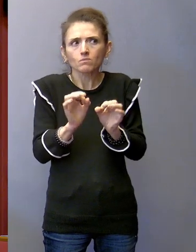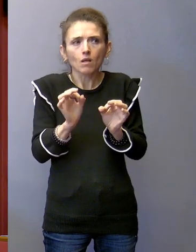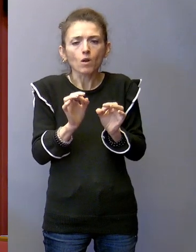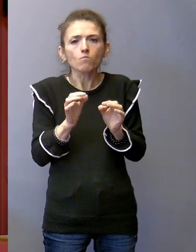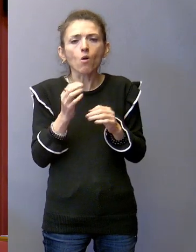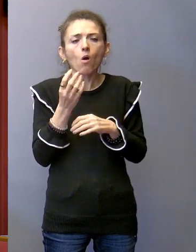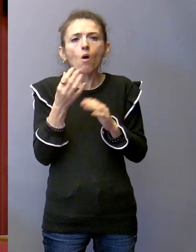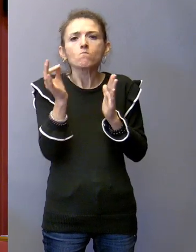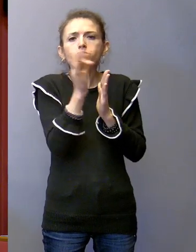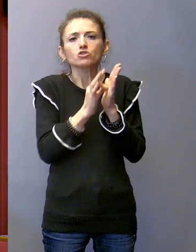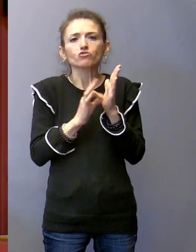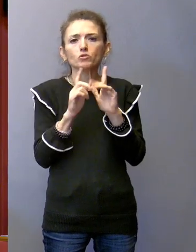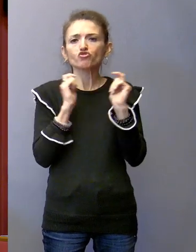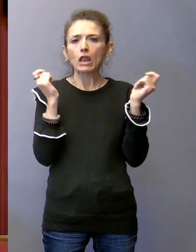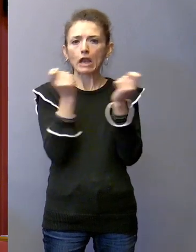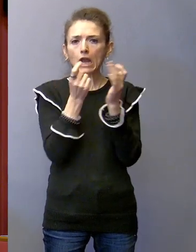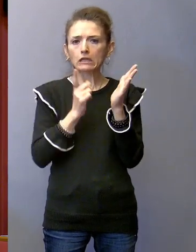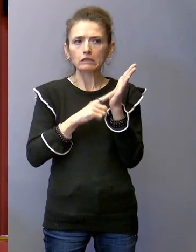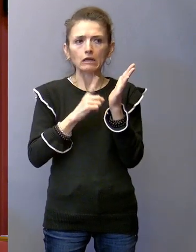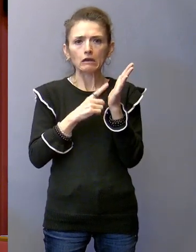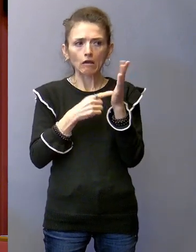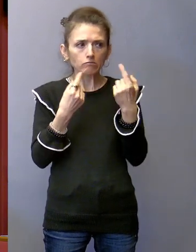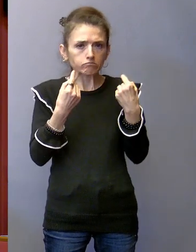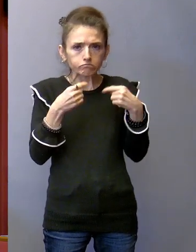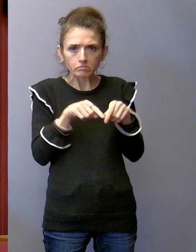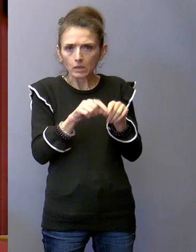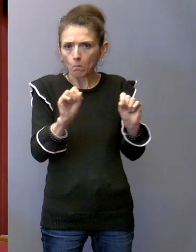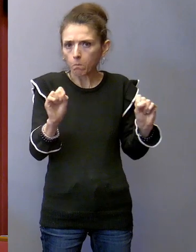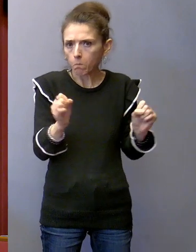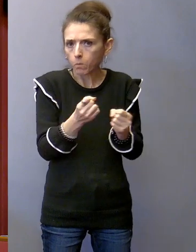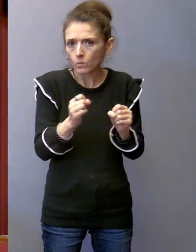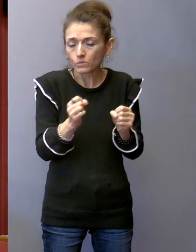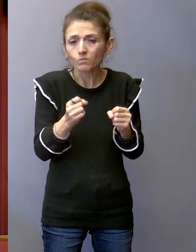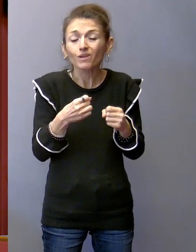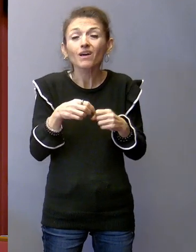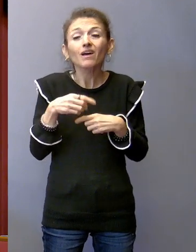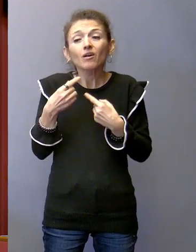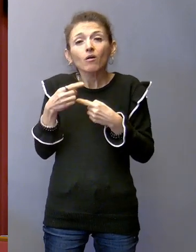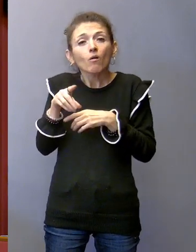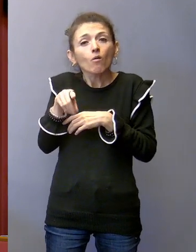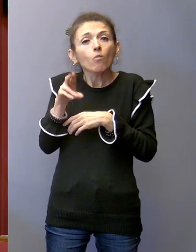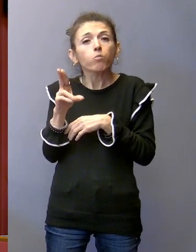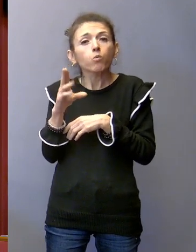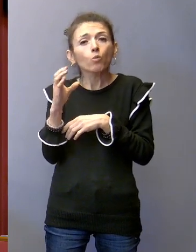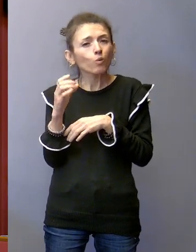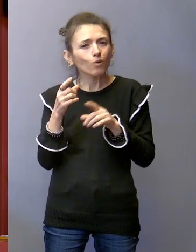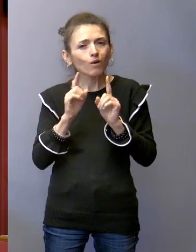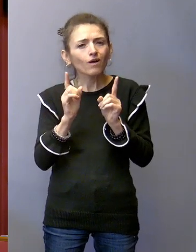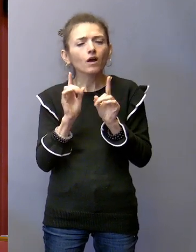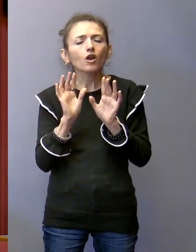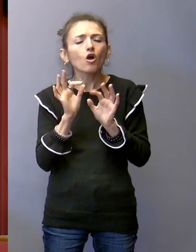del diritto Quindi io sono contrario non stiamo facendo il puc e stiamo facendo delle modifiche